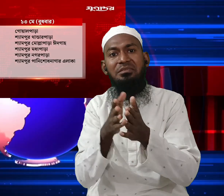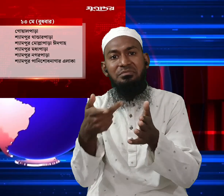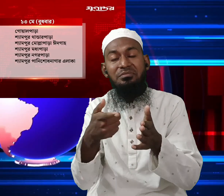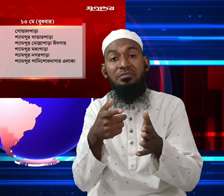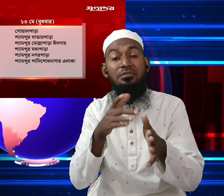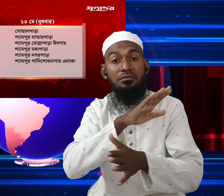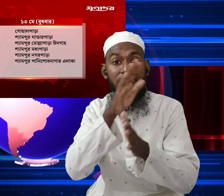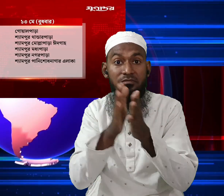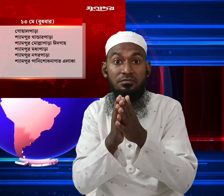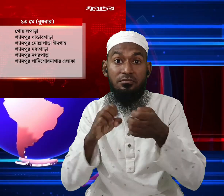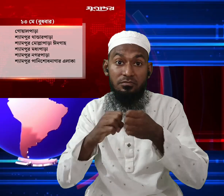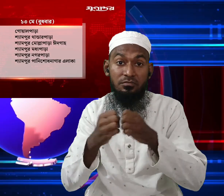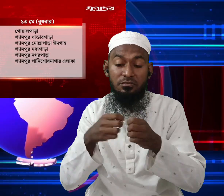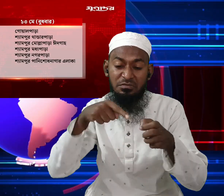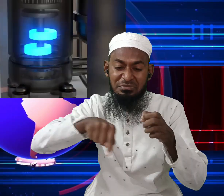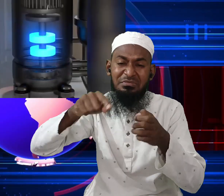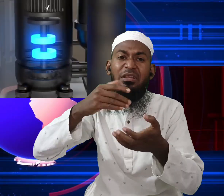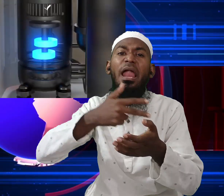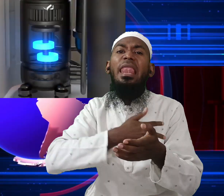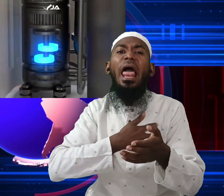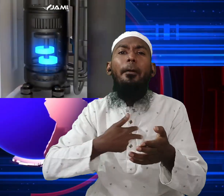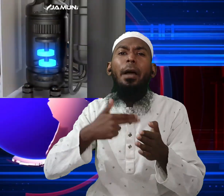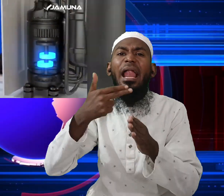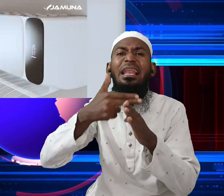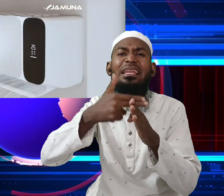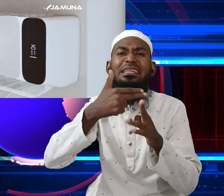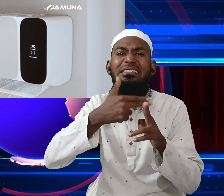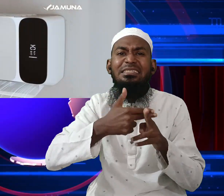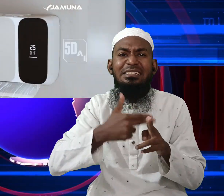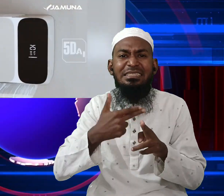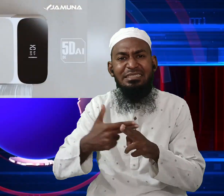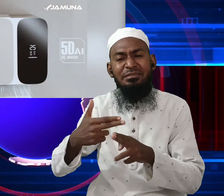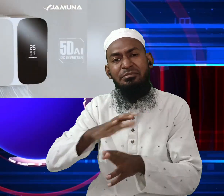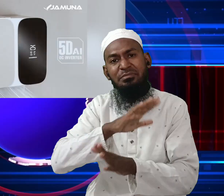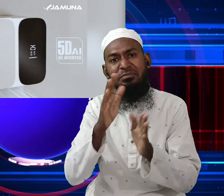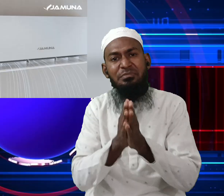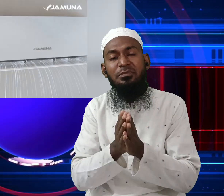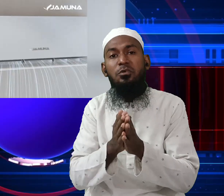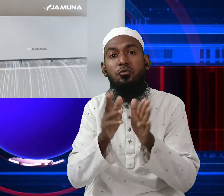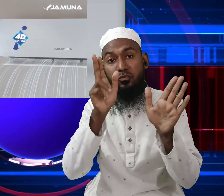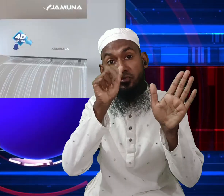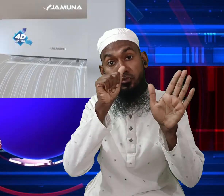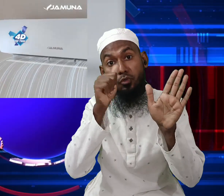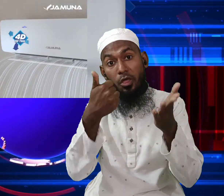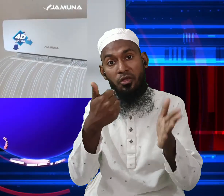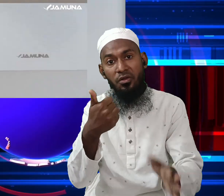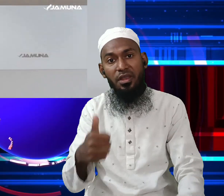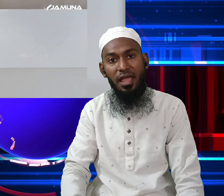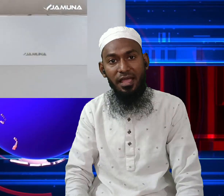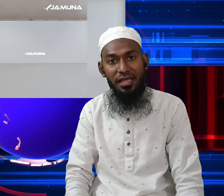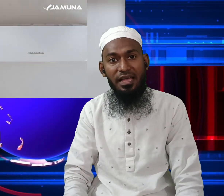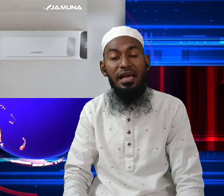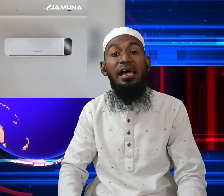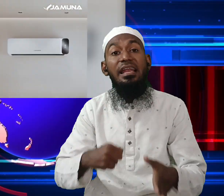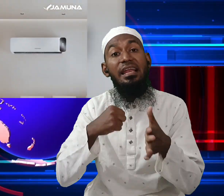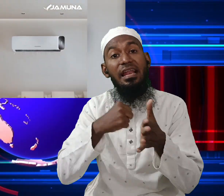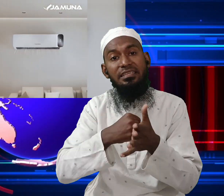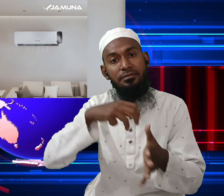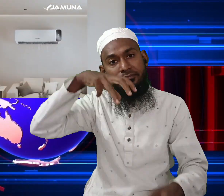শ্যামপুর পানিশোধনাগার এলাকায়। বাংলাদেশের প্রথম 5D AI ইনভার্টার যুক্ত সর্বোচ্চ বিদ্যুৎ সাশ্রয়ী যমুনা এয়ার